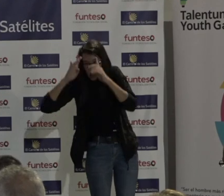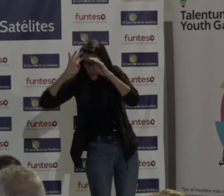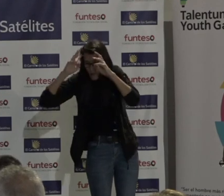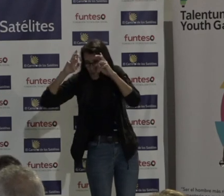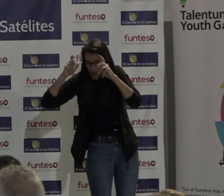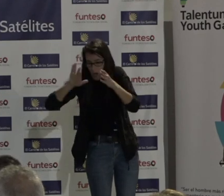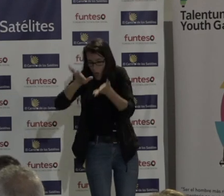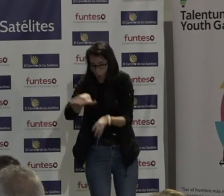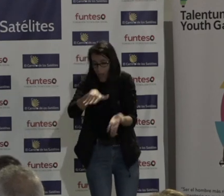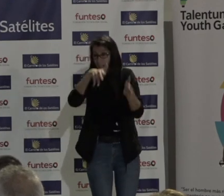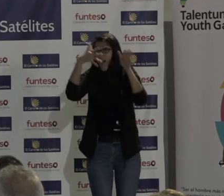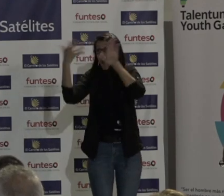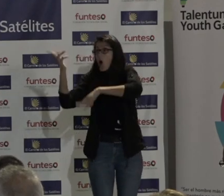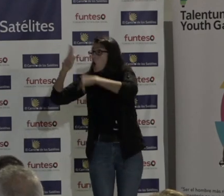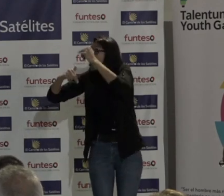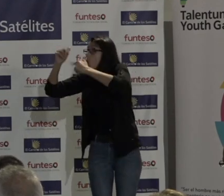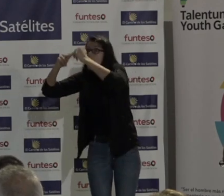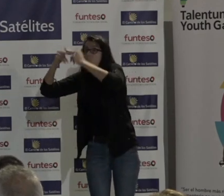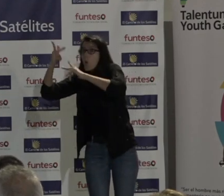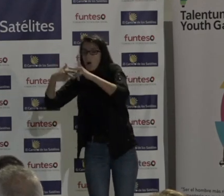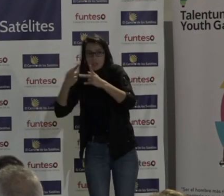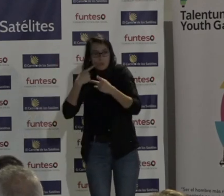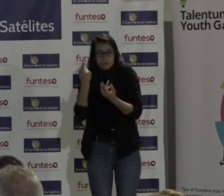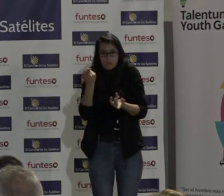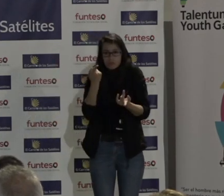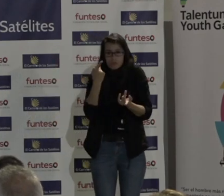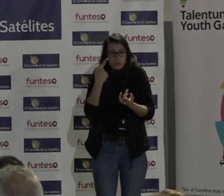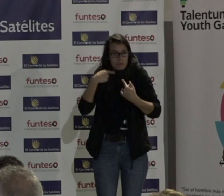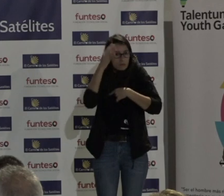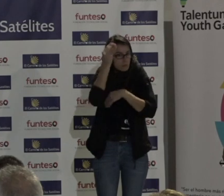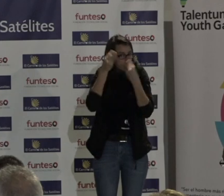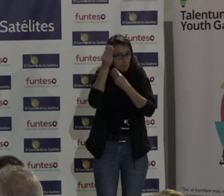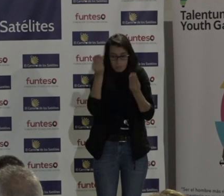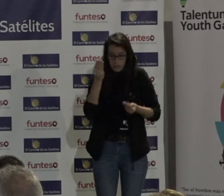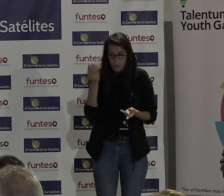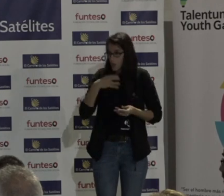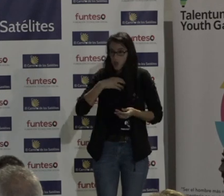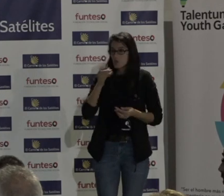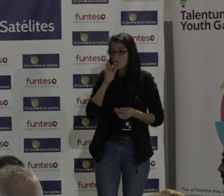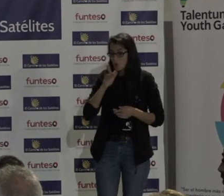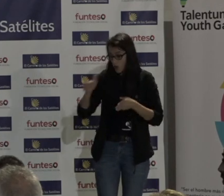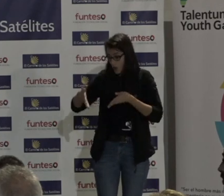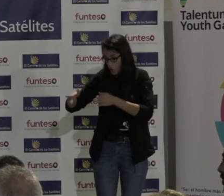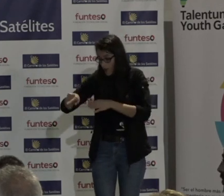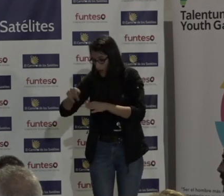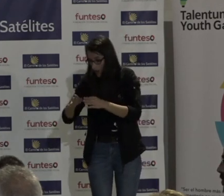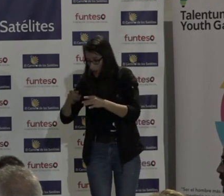esfuerzo a lo que hay construido, no podemos ni imaginarlo. El origen de la Ribera Sacra es